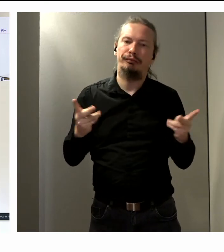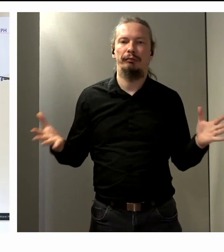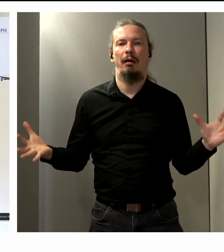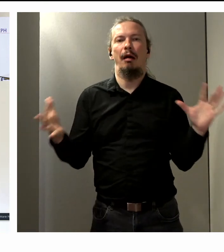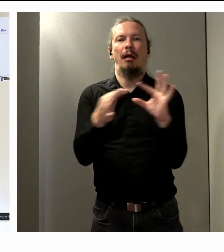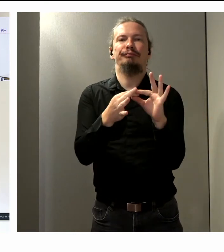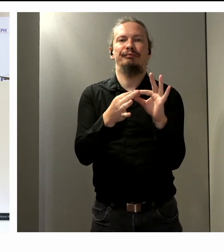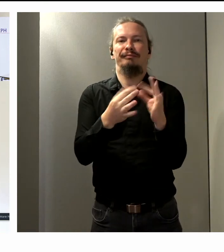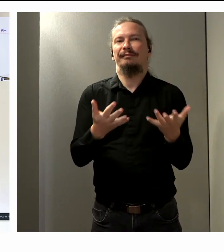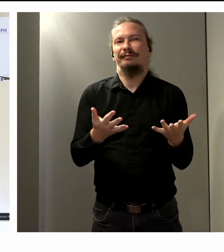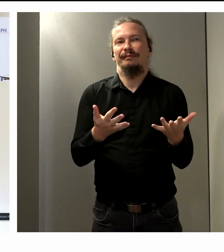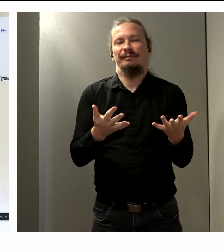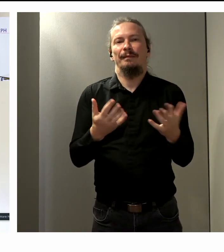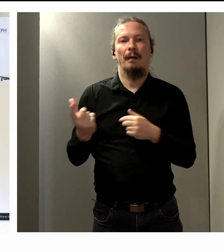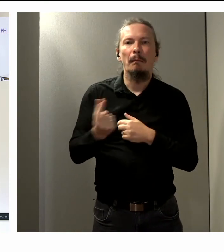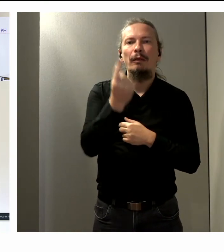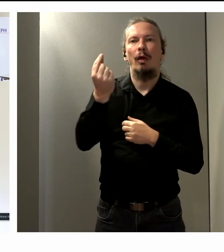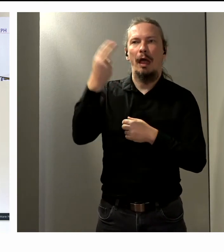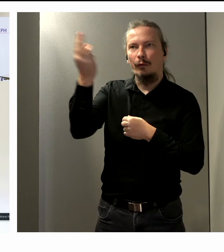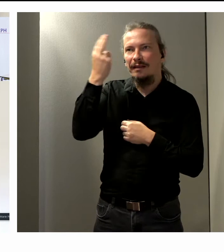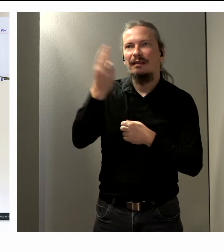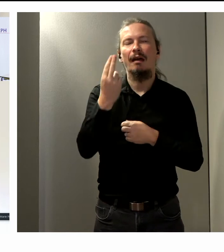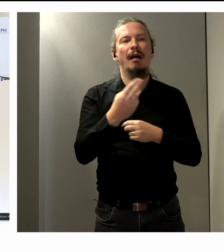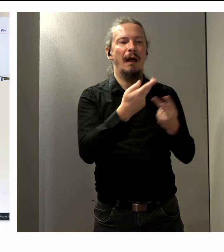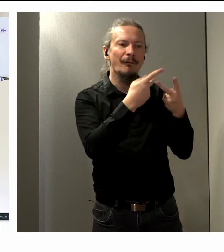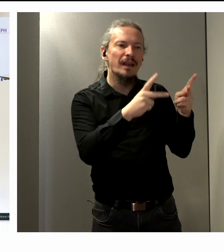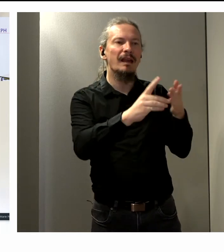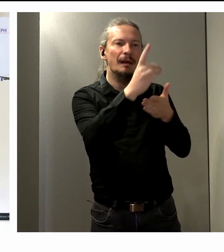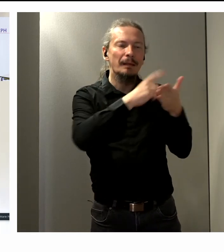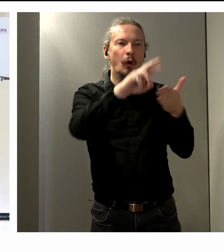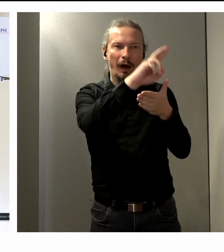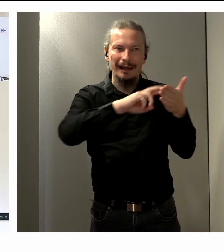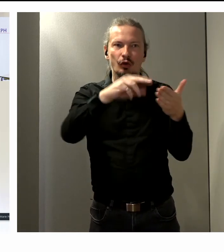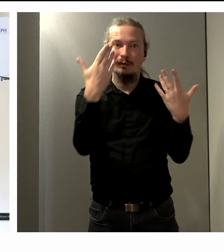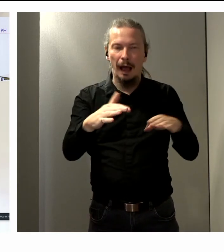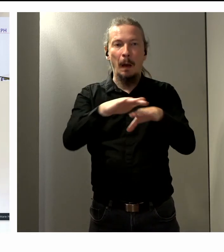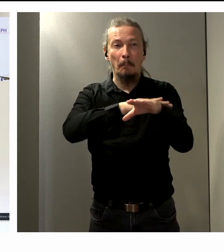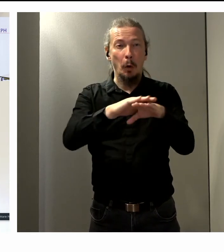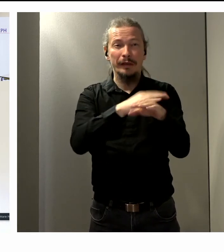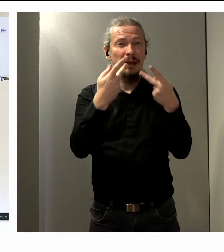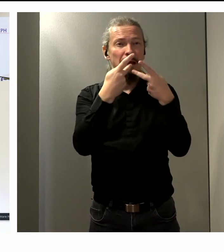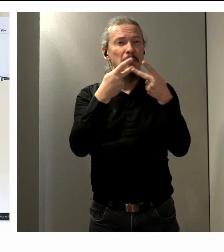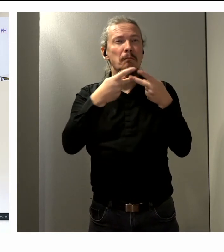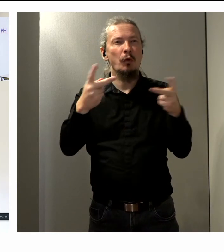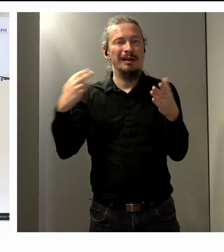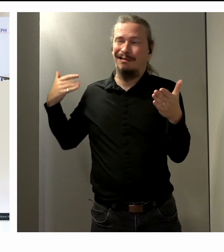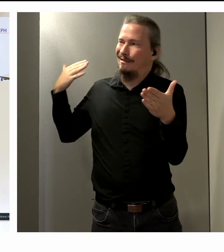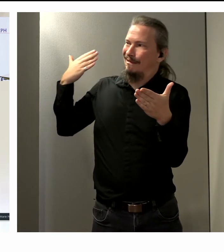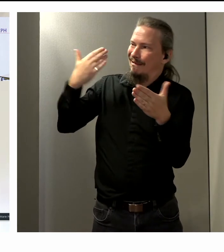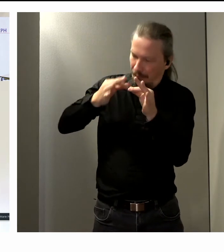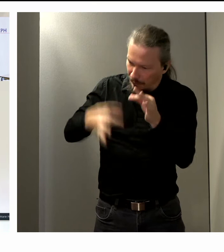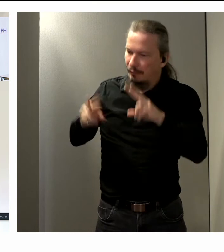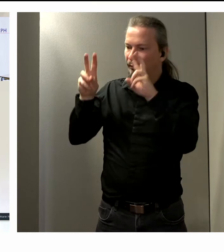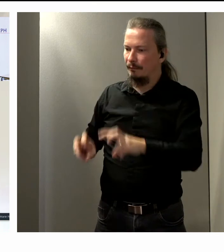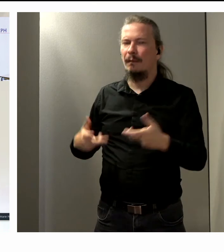collectivités territoriales, avec des partenaires universitaires, de travailler sur l'évaluation des politiques publiques, de travailler sur des sujets spécifiques. Par exemple,